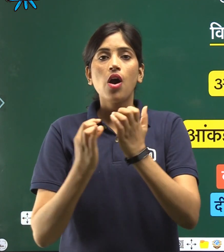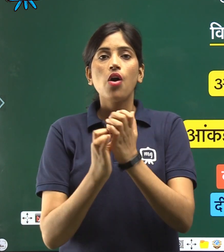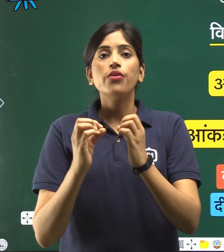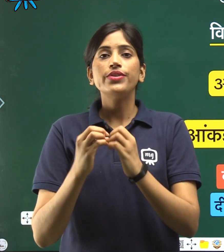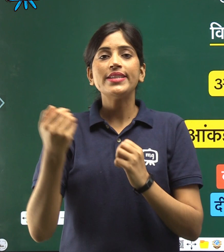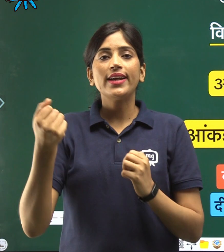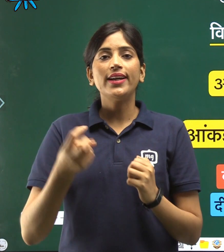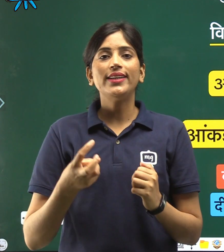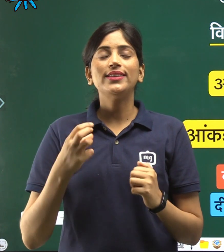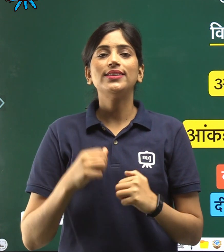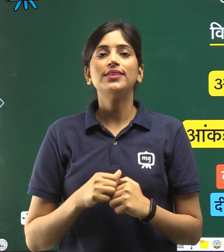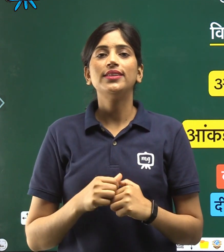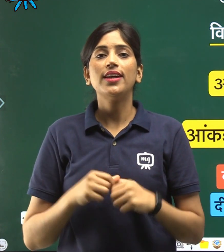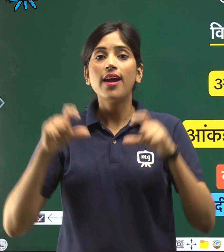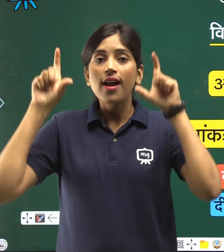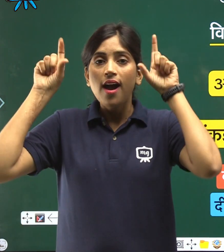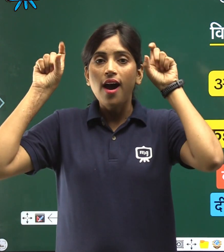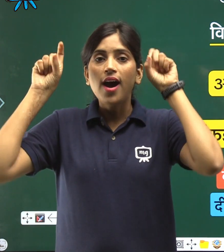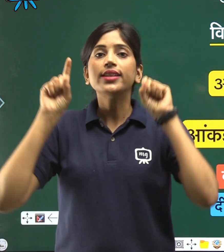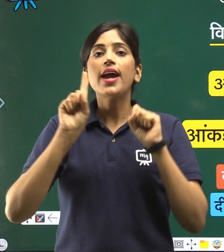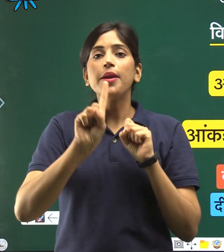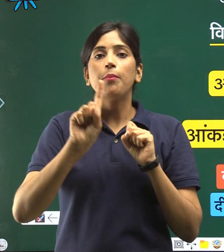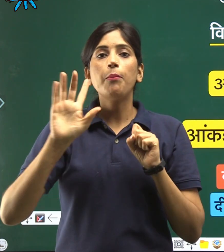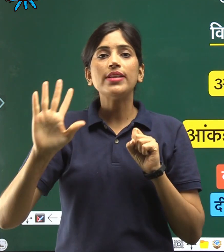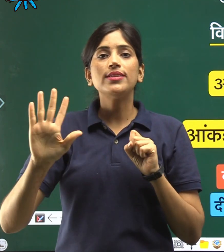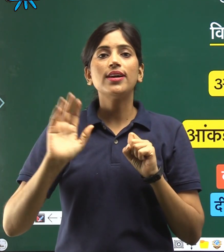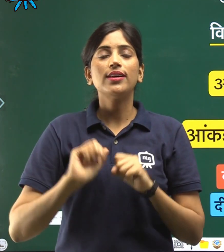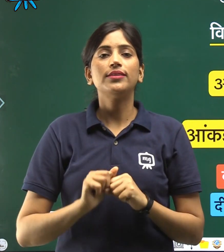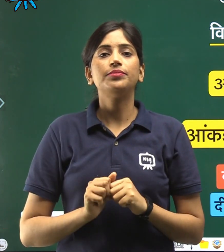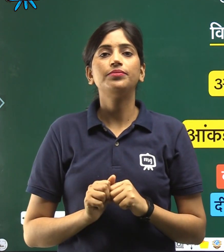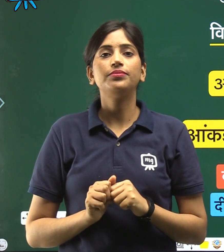विषय गणित, अध्याय 15